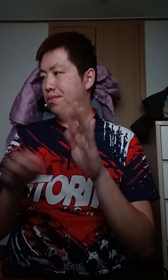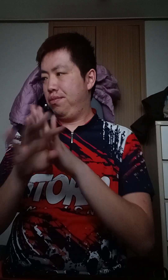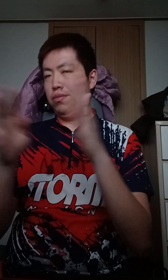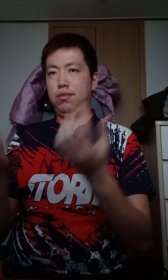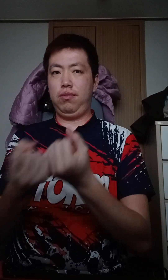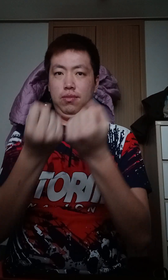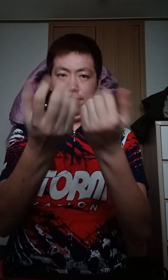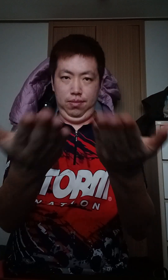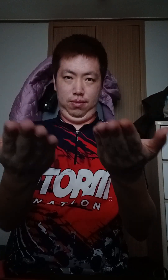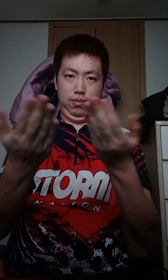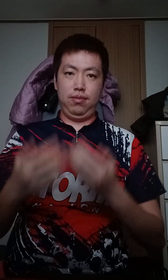기자입니다.